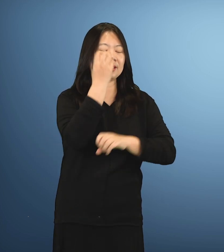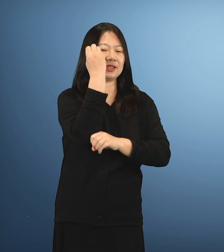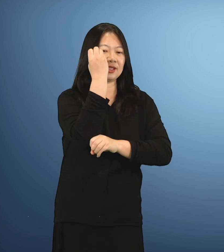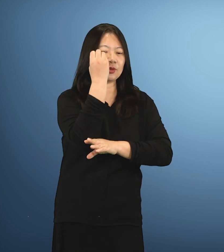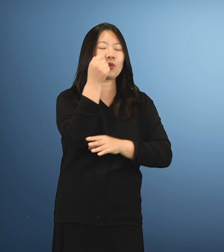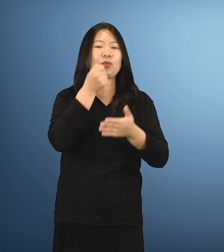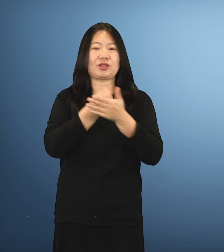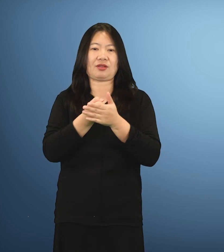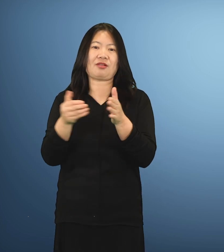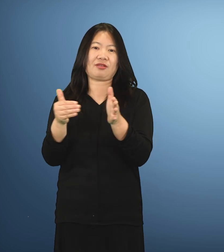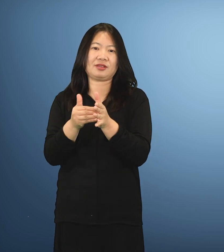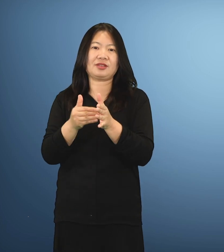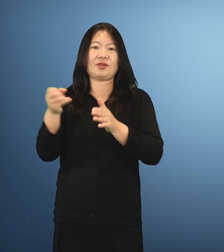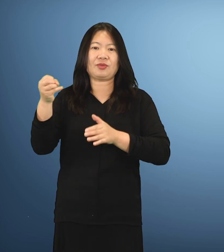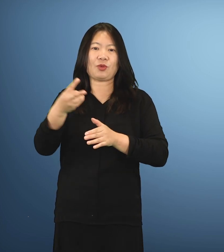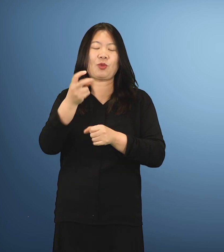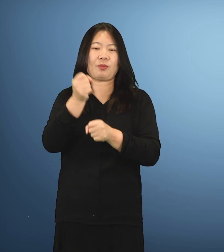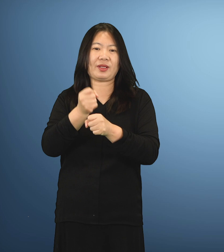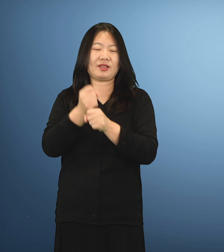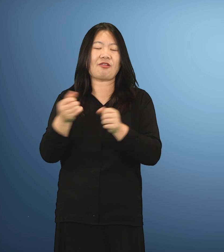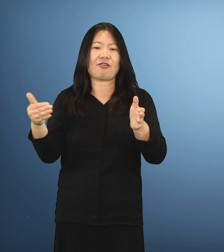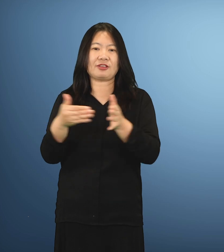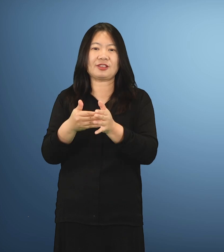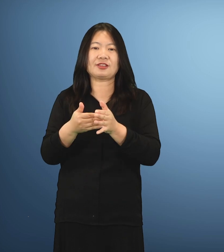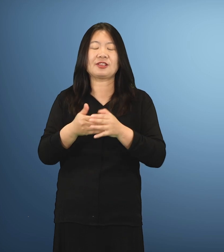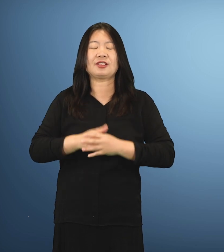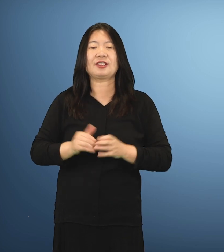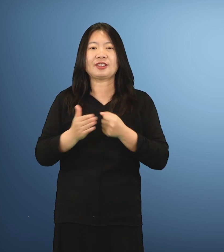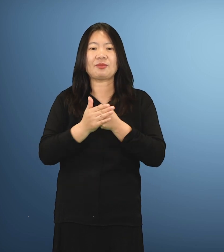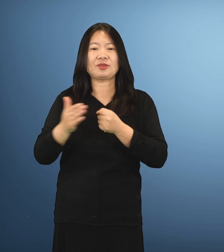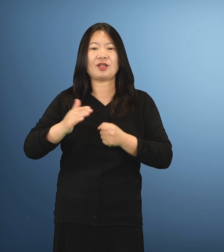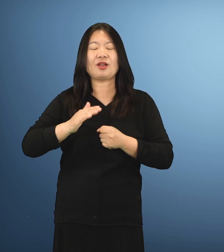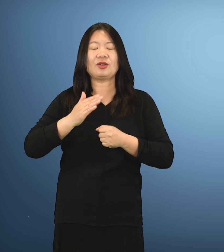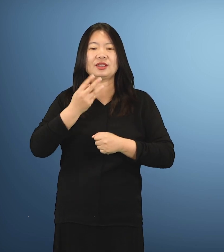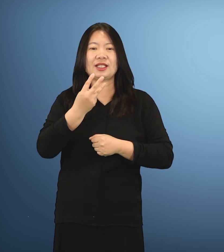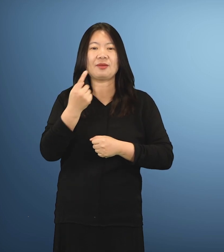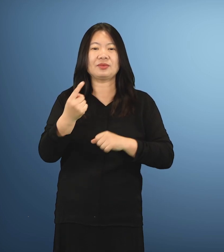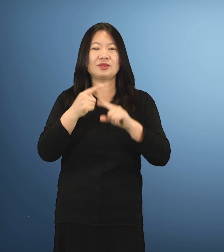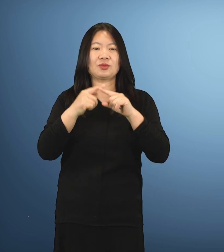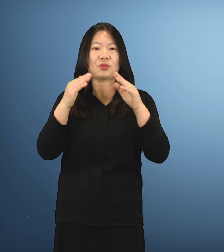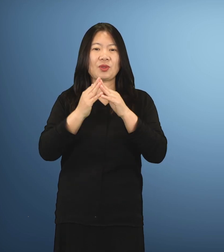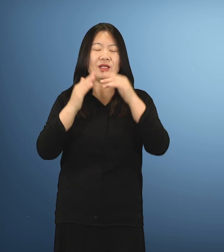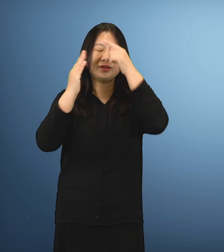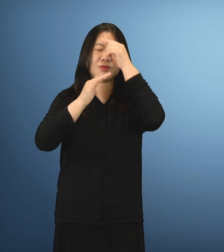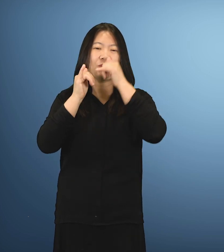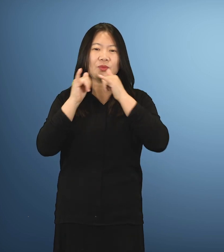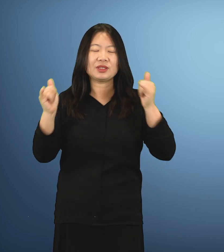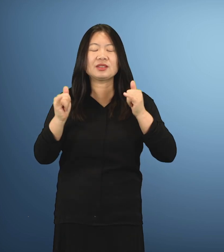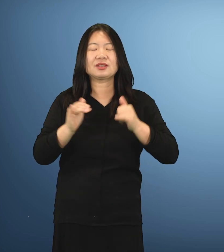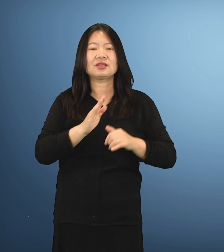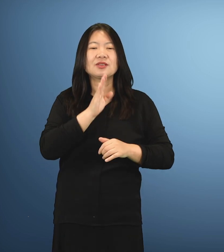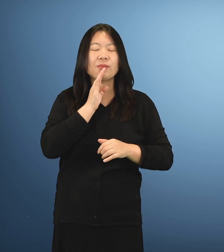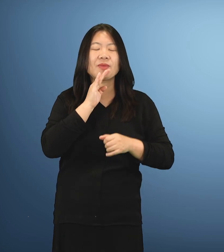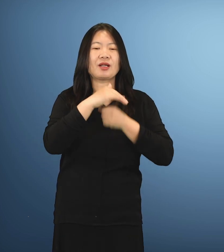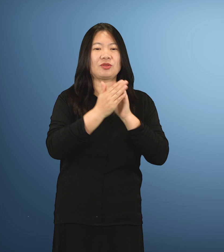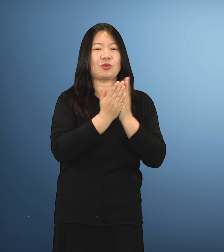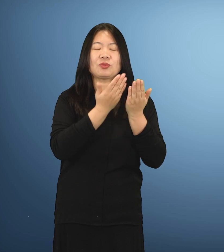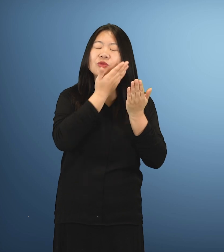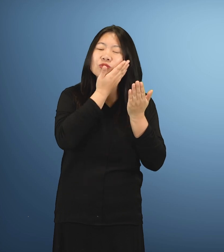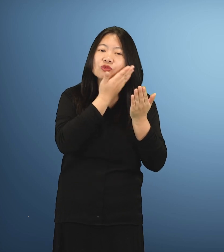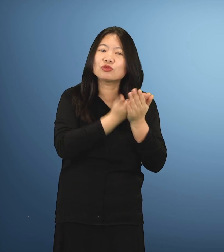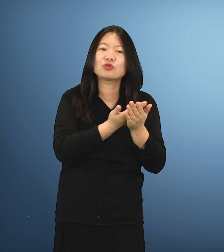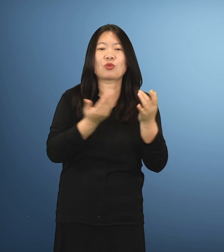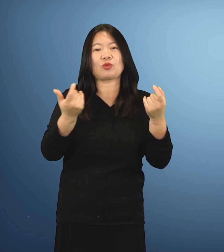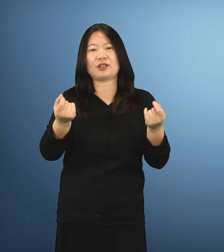제정이 되고 또 만들어졌죠. 하니까 우리 삼일교회 성도들은 이 본문이 아주 중요한 본문이었습니다.